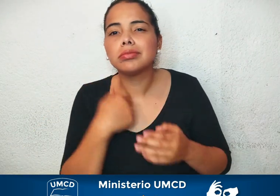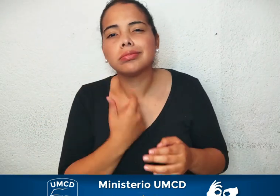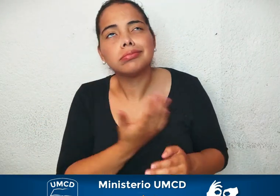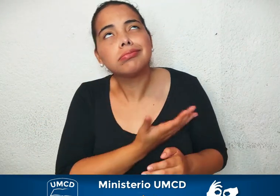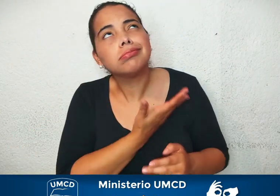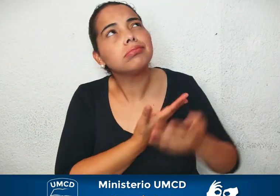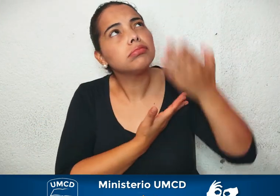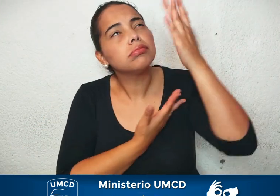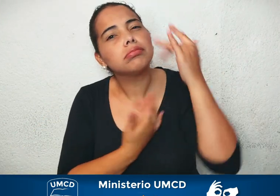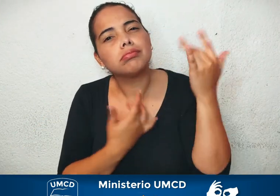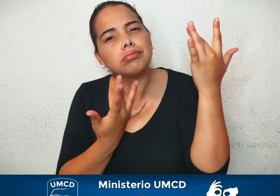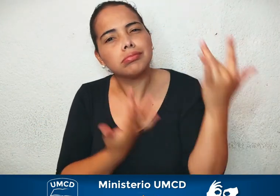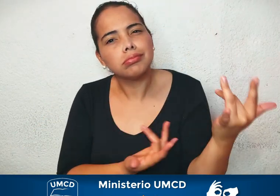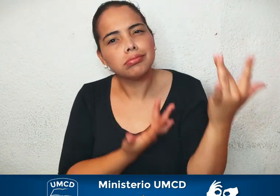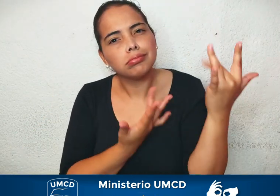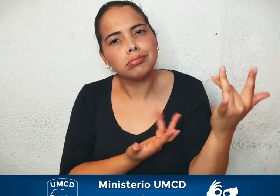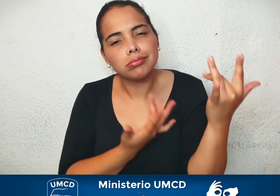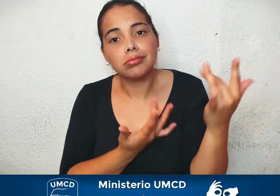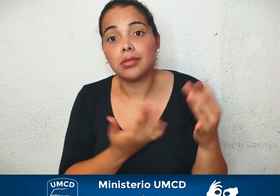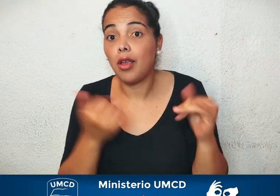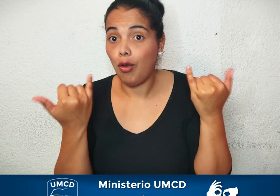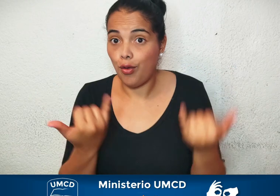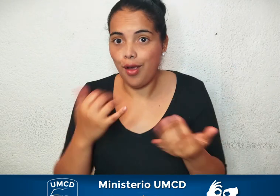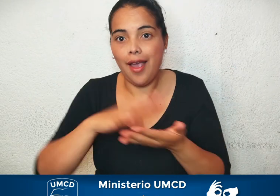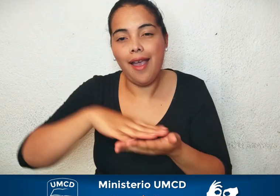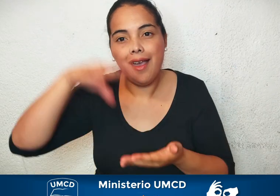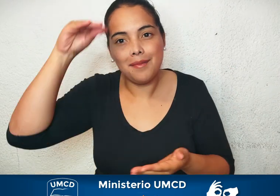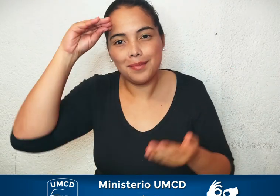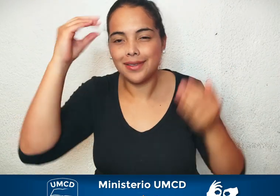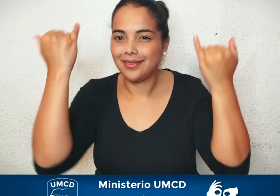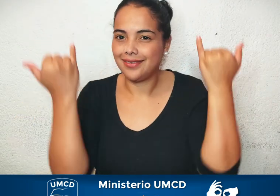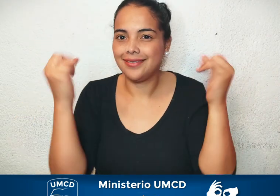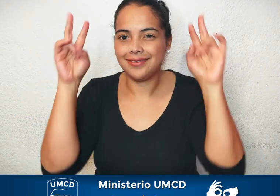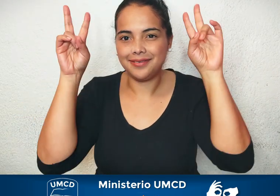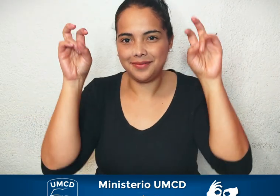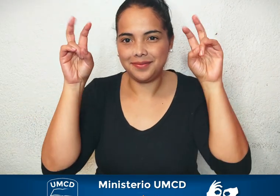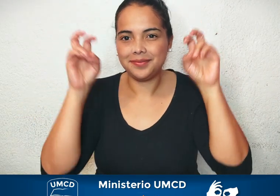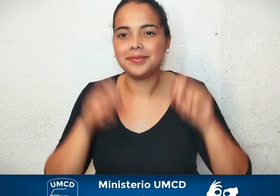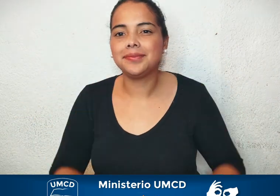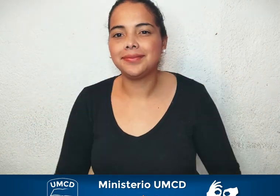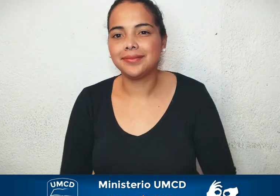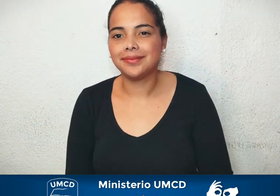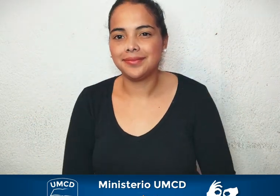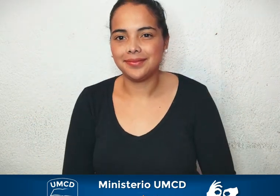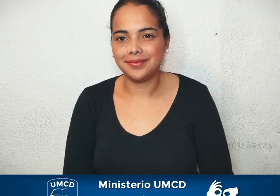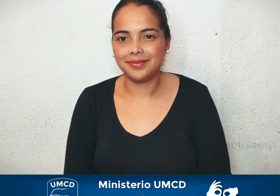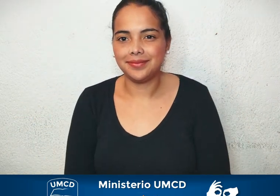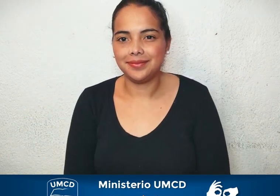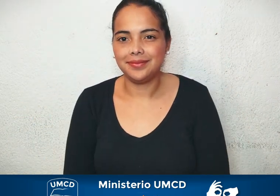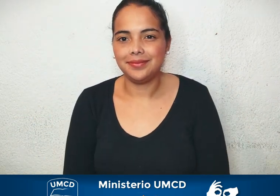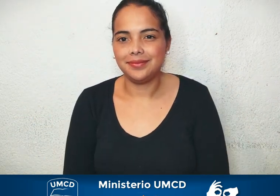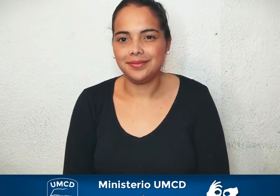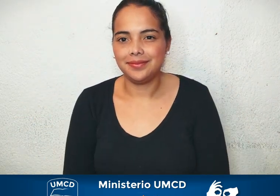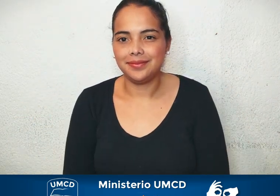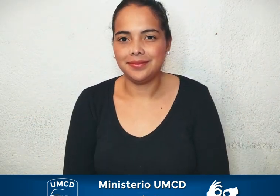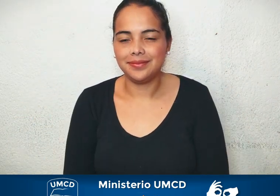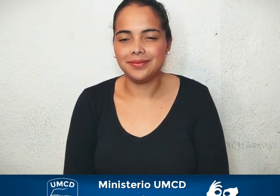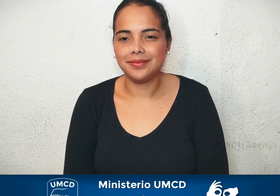esperó en el tiempo del Señor. Esa es nuestra lección de hoy día aquí, en Un Momento con Dios.